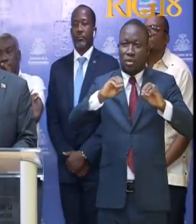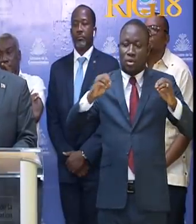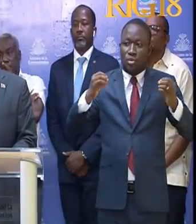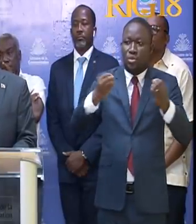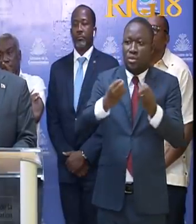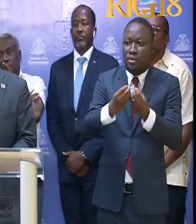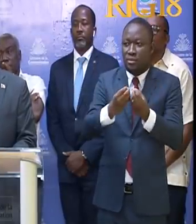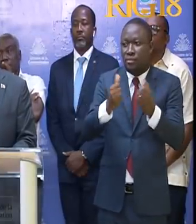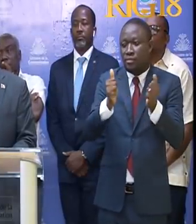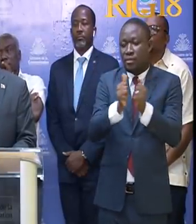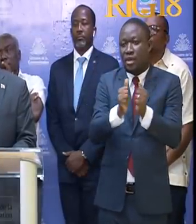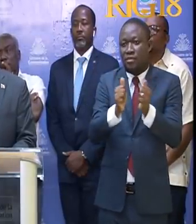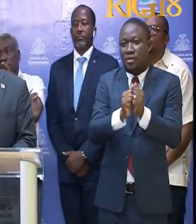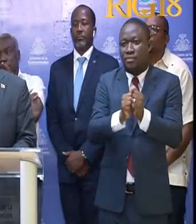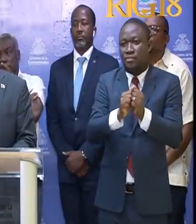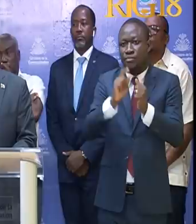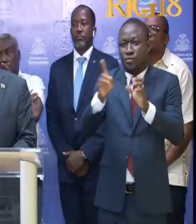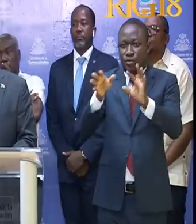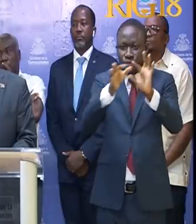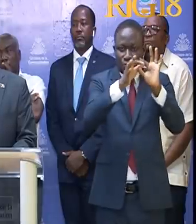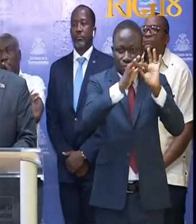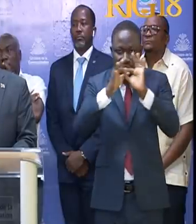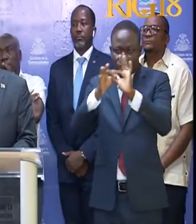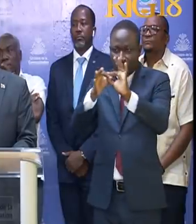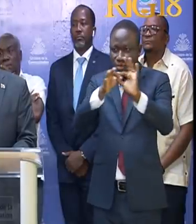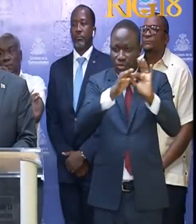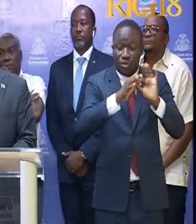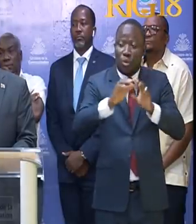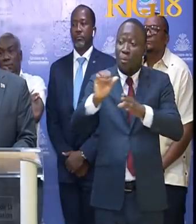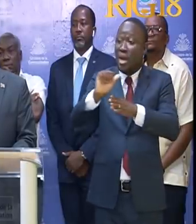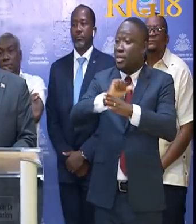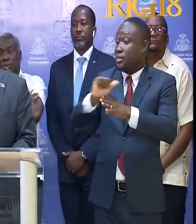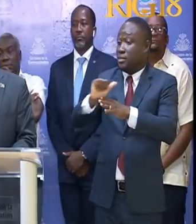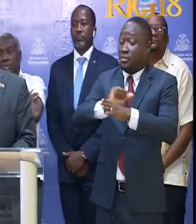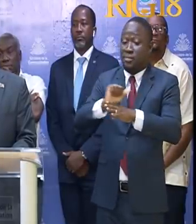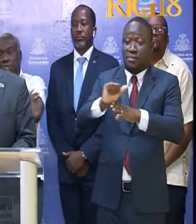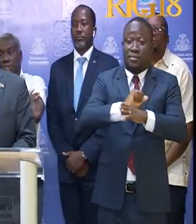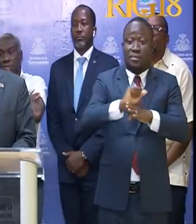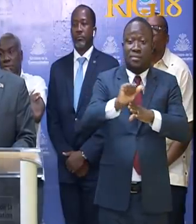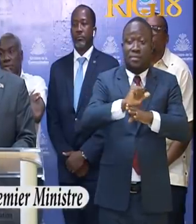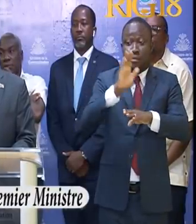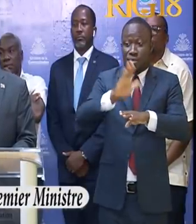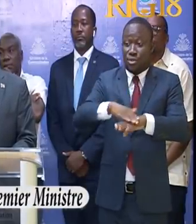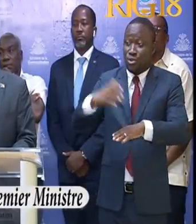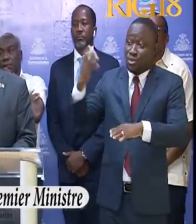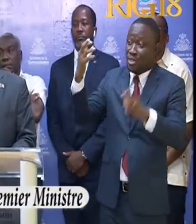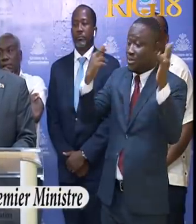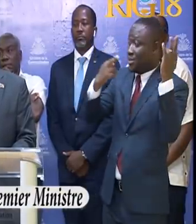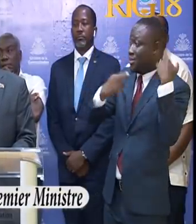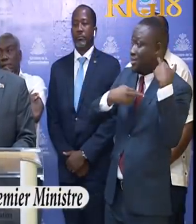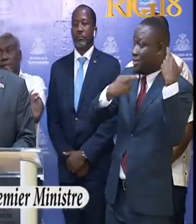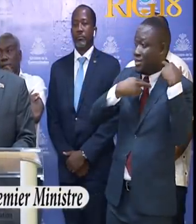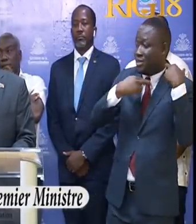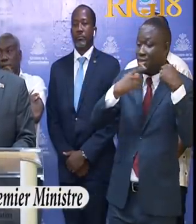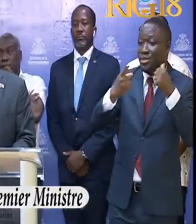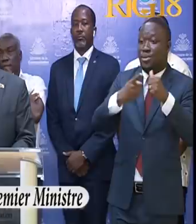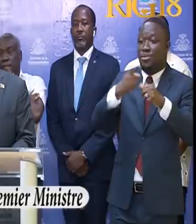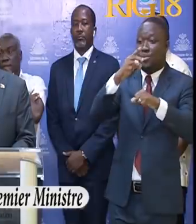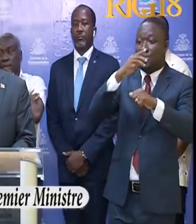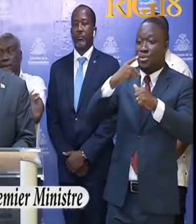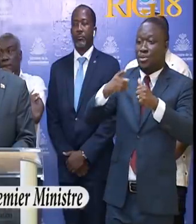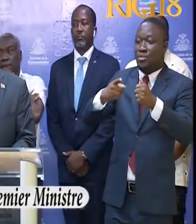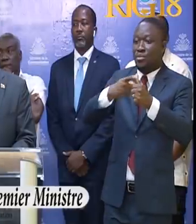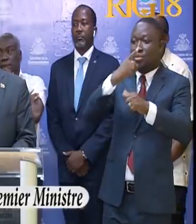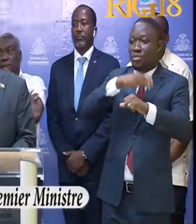dans le cadre d'une synergie active et pratique, et sous le leadership de la primature,